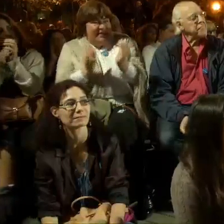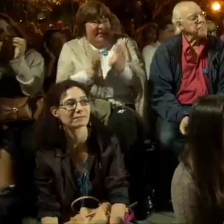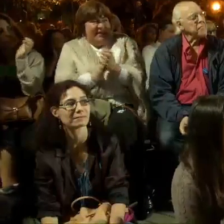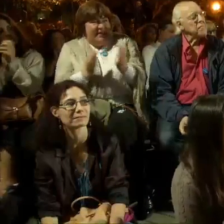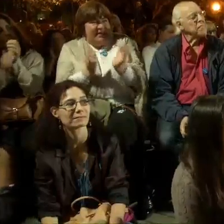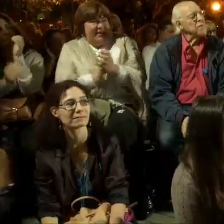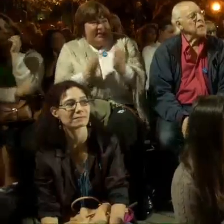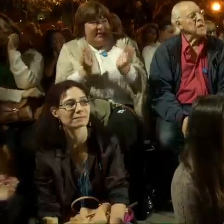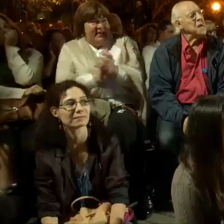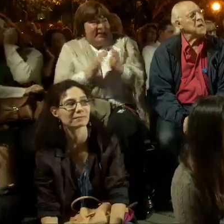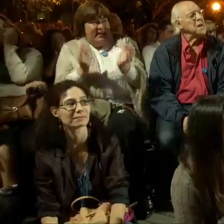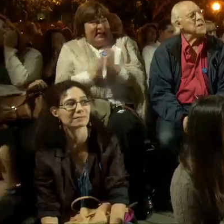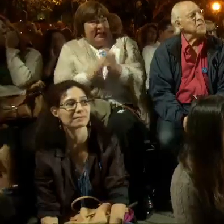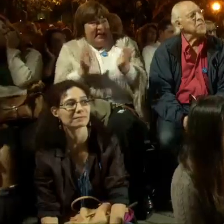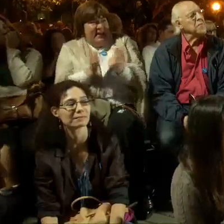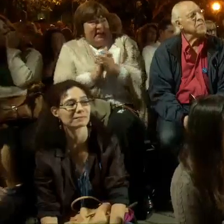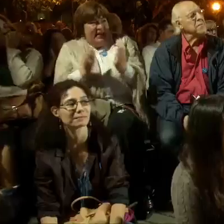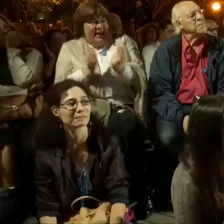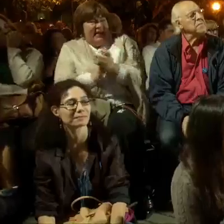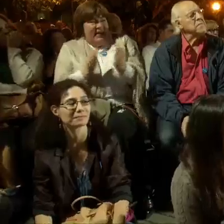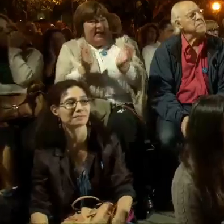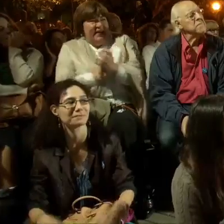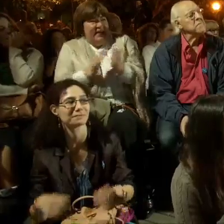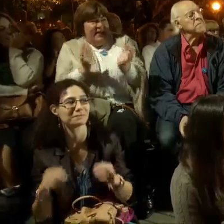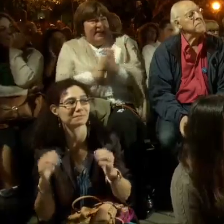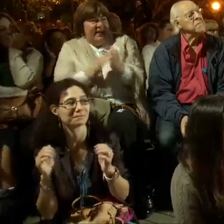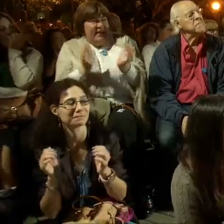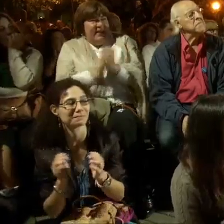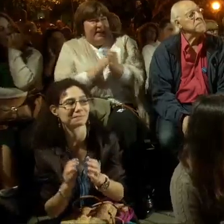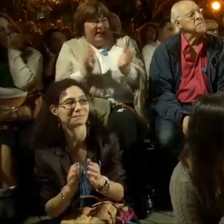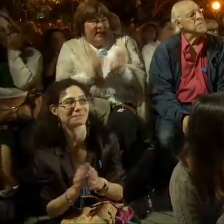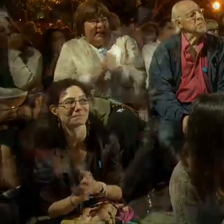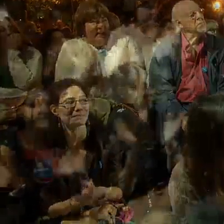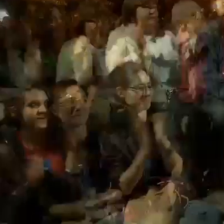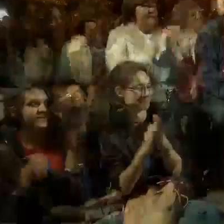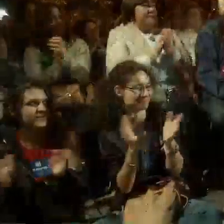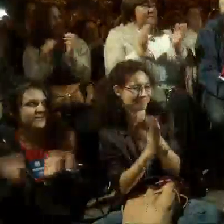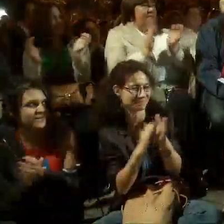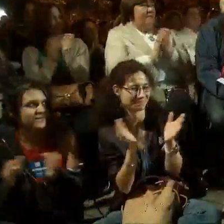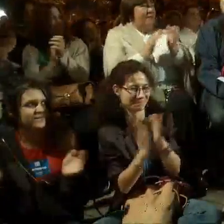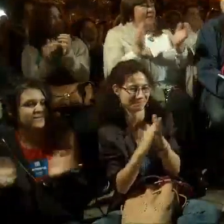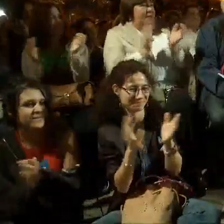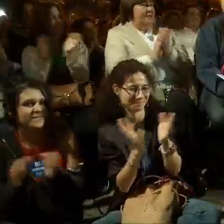recortes que a favor, en contra da maldade que a favor.